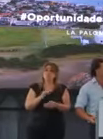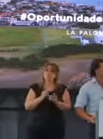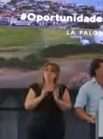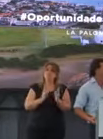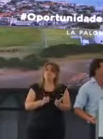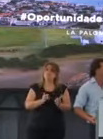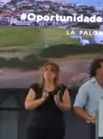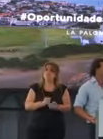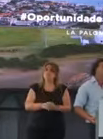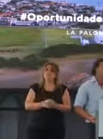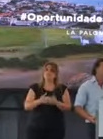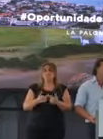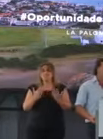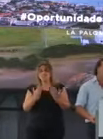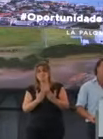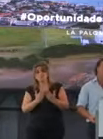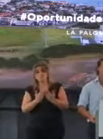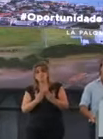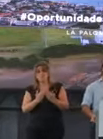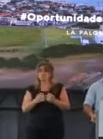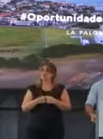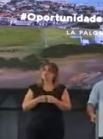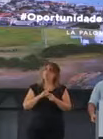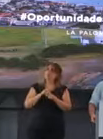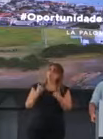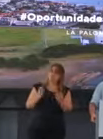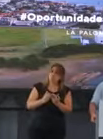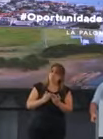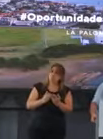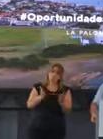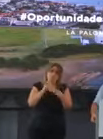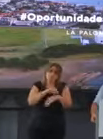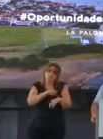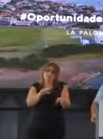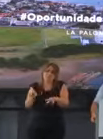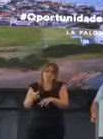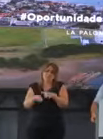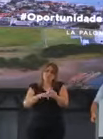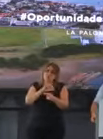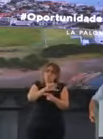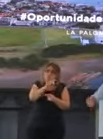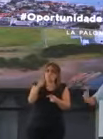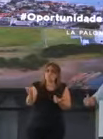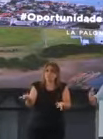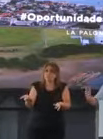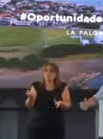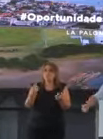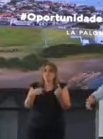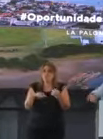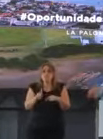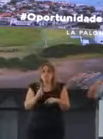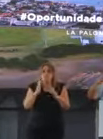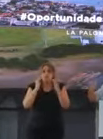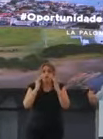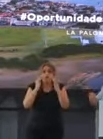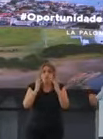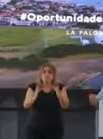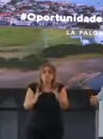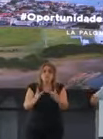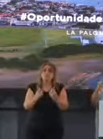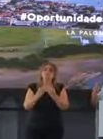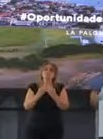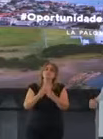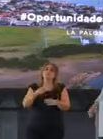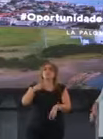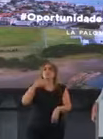Porque realmente si uno estudia o no estudia, no va a poder crecer. La herramienta educativa uno no lo entiende